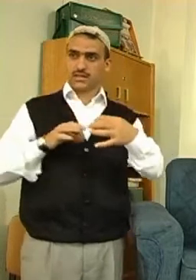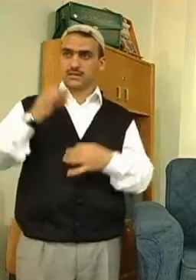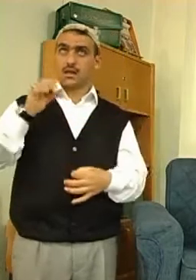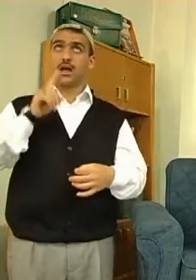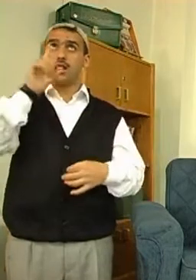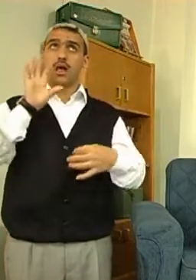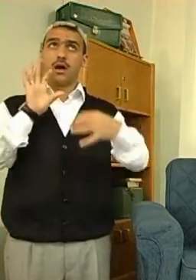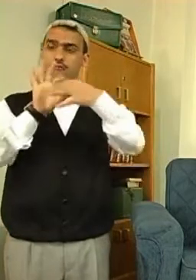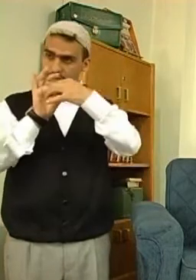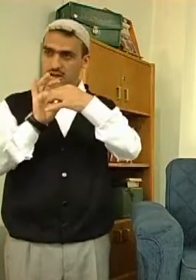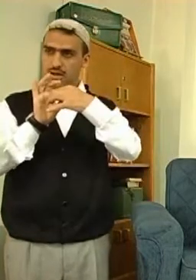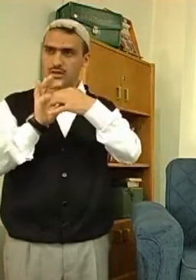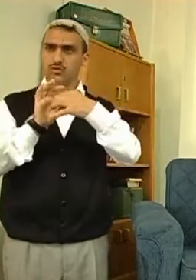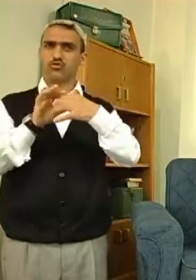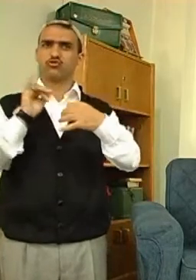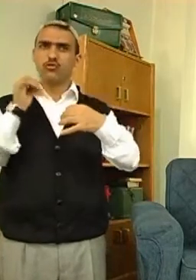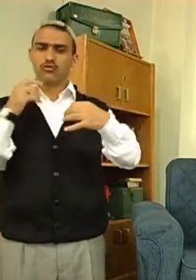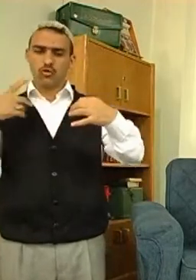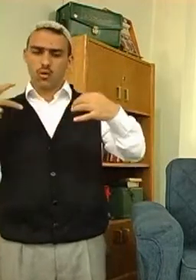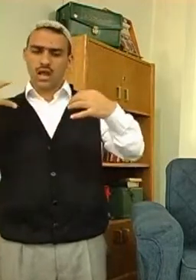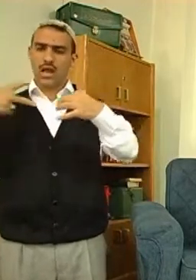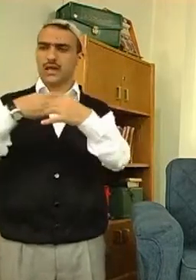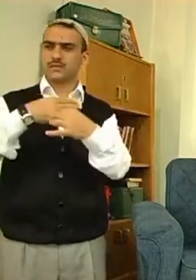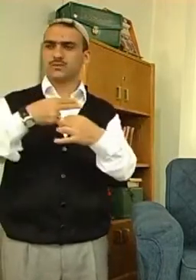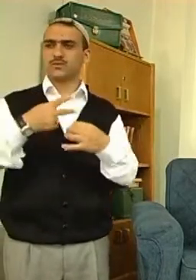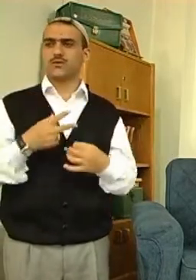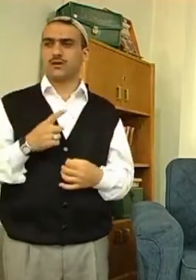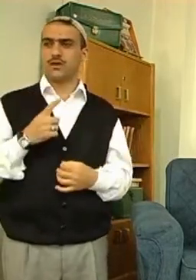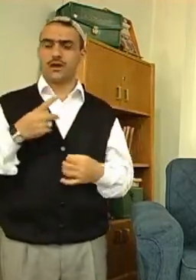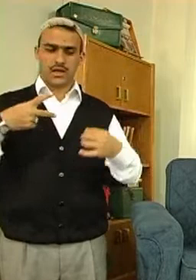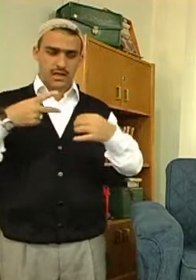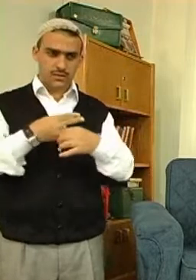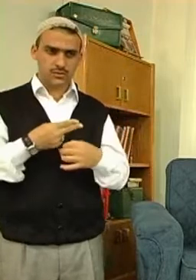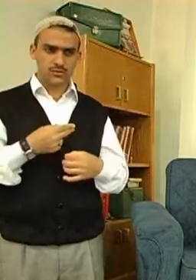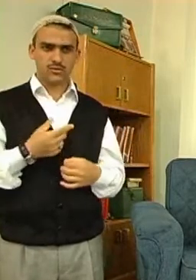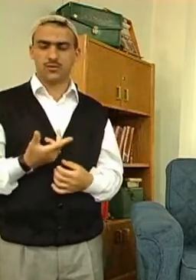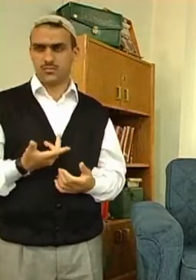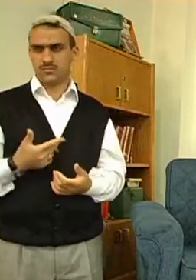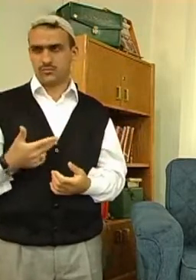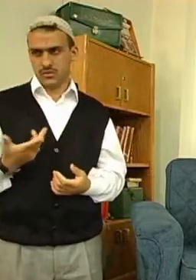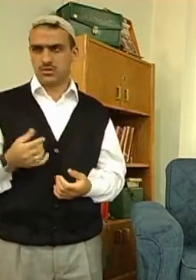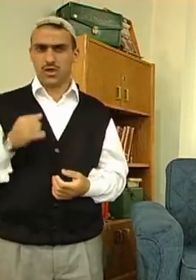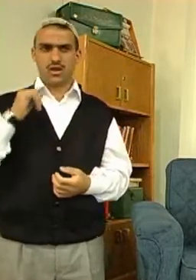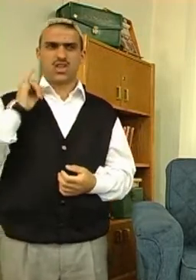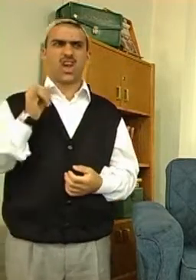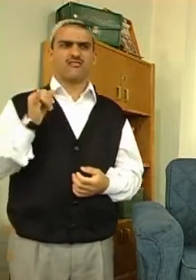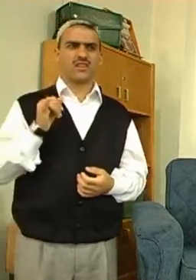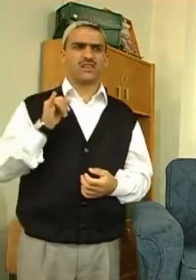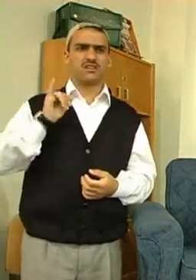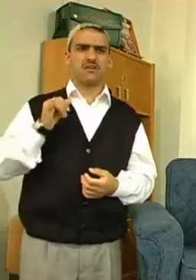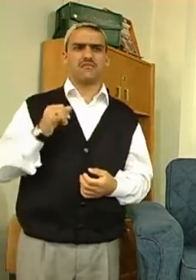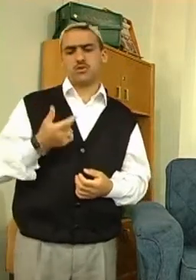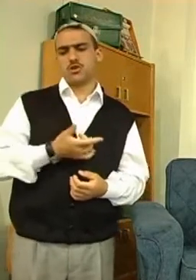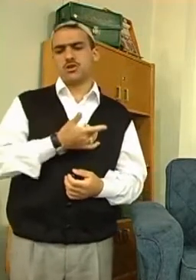kattan sanat-ı Rabbaniye gizlenir. Tabii ben Allah'ın eseriyim o manayı kestim mi? İşte o diye bir tane